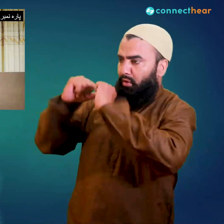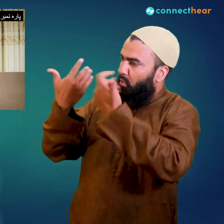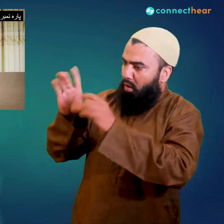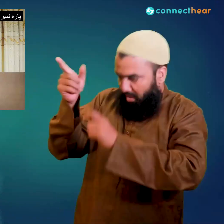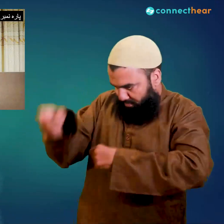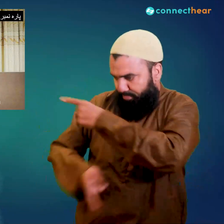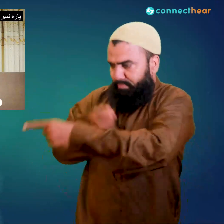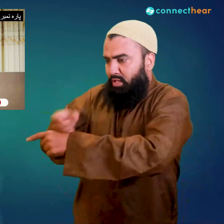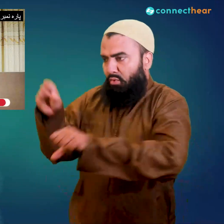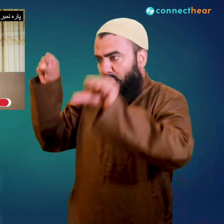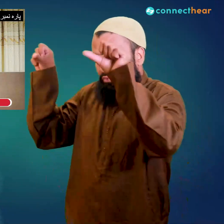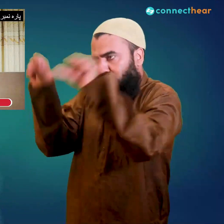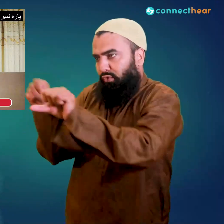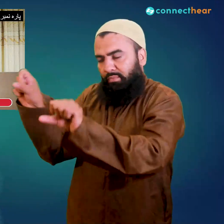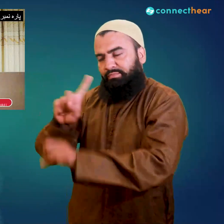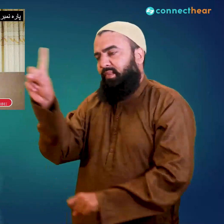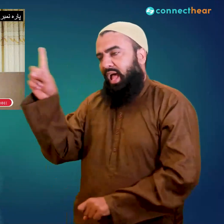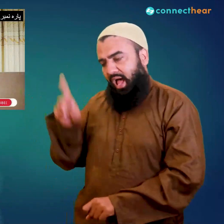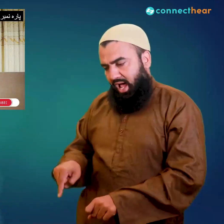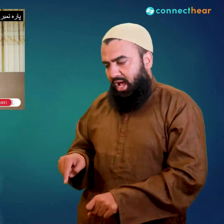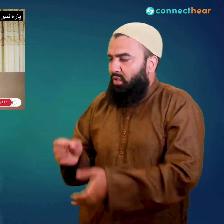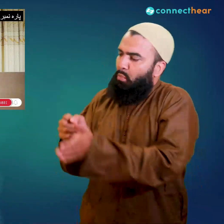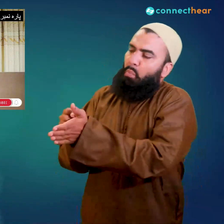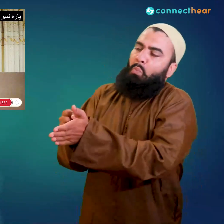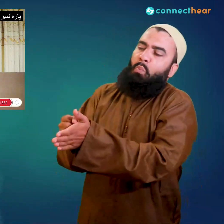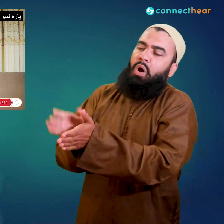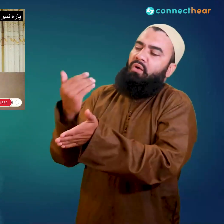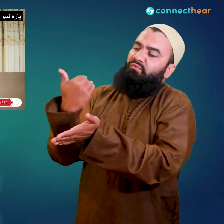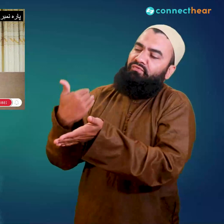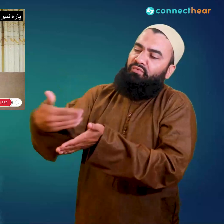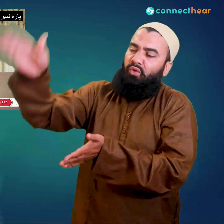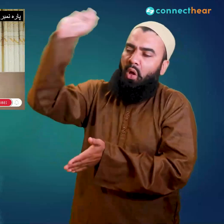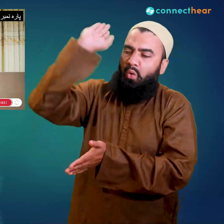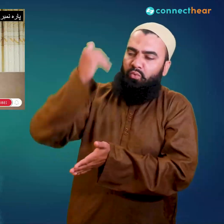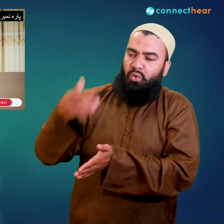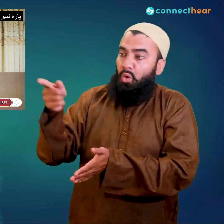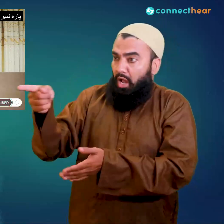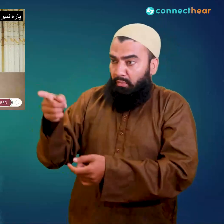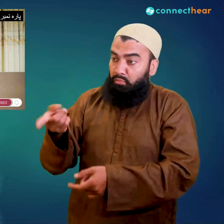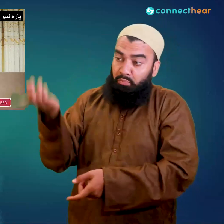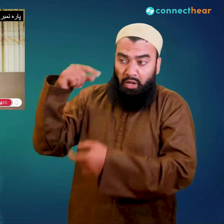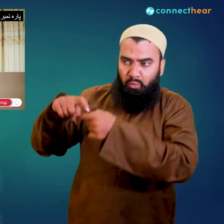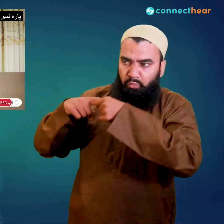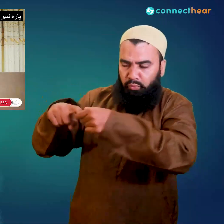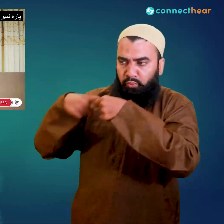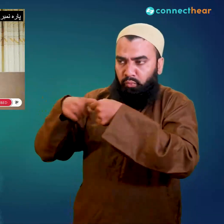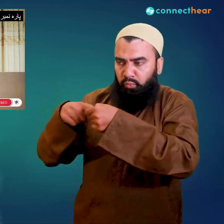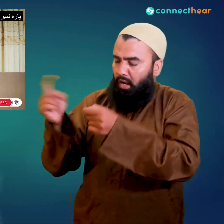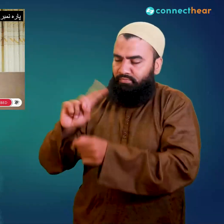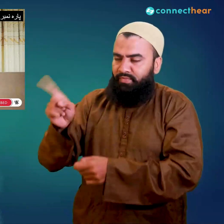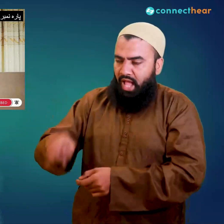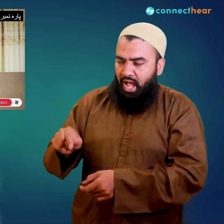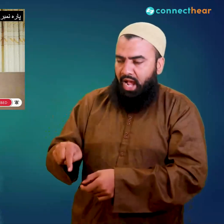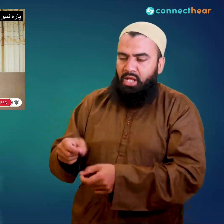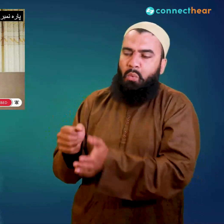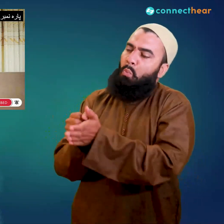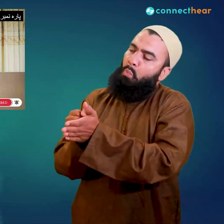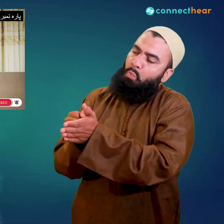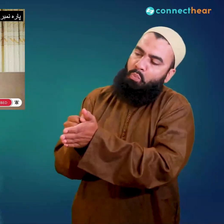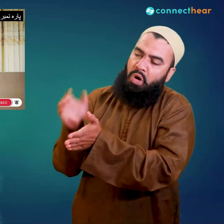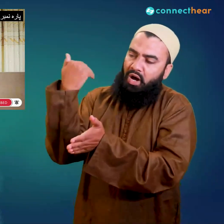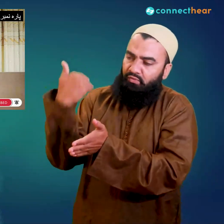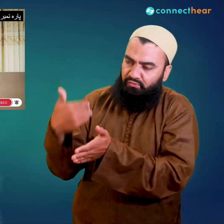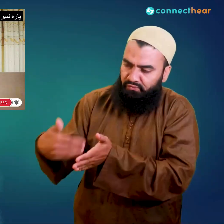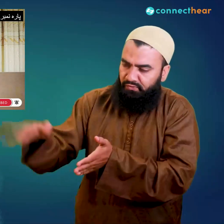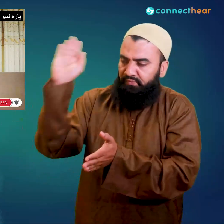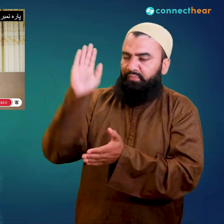یوسف علیہ السلام نے اپنے بھائیوں کو یہ فرما دیا کہ آج تم سے تم پر پکڑ نہیں، آج تمہیں معاف